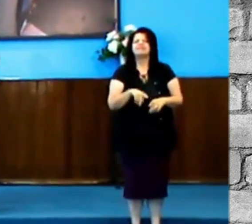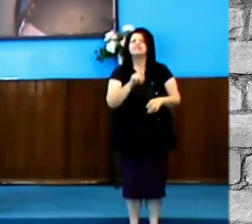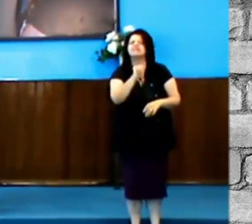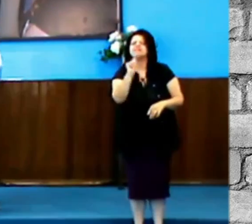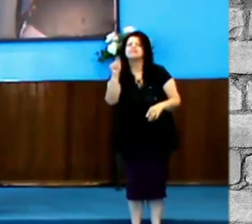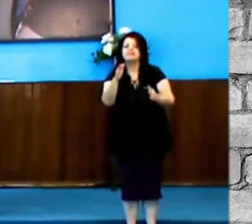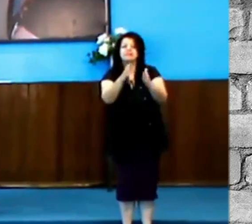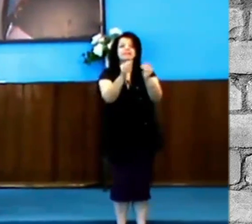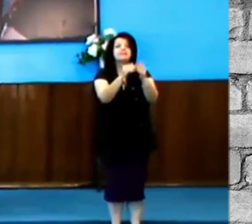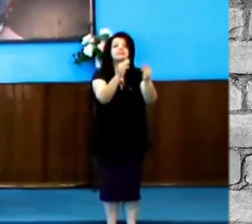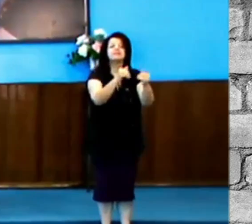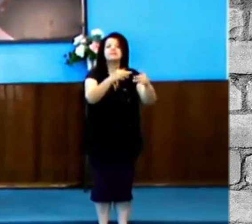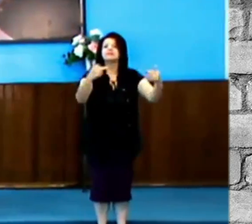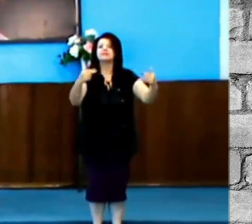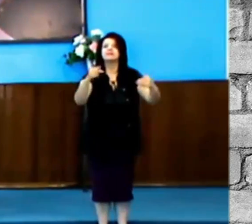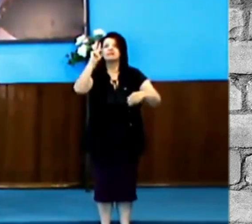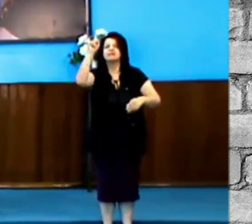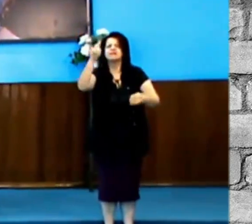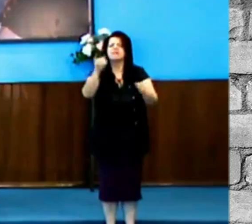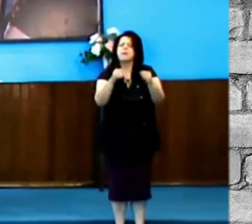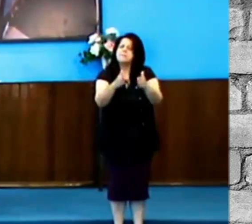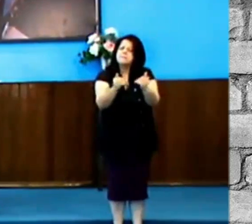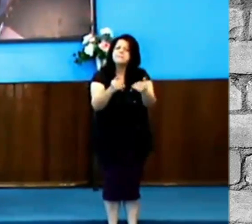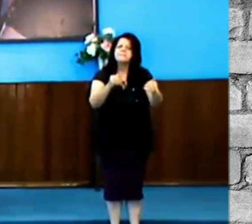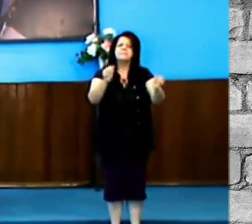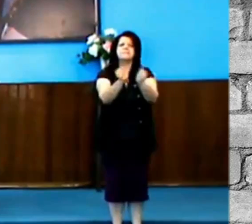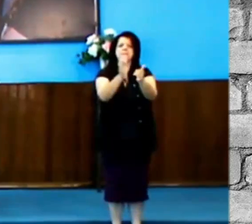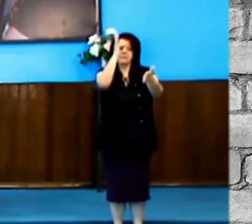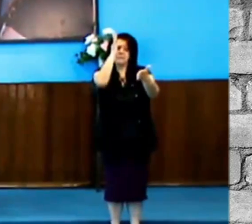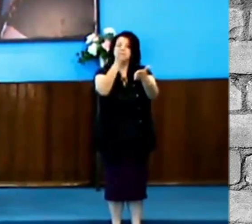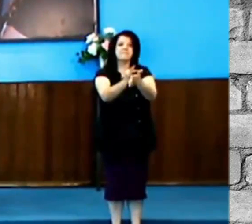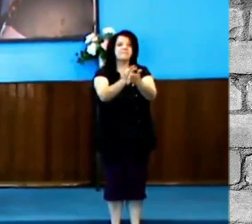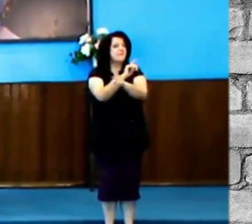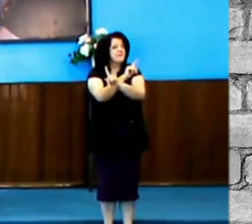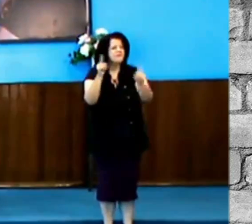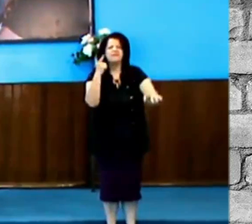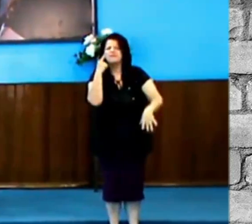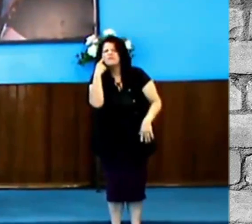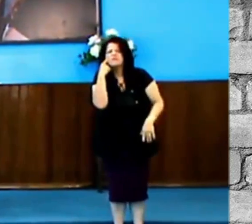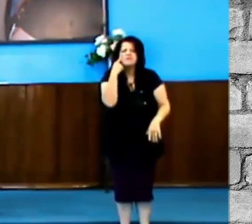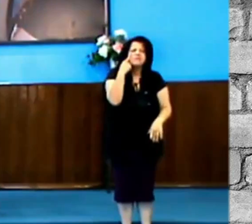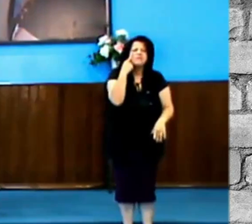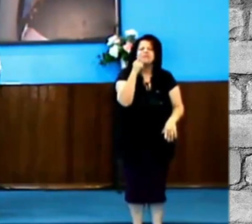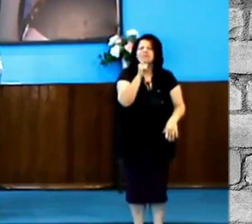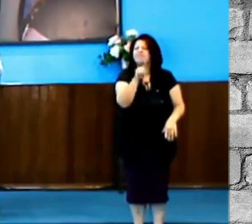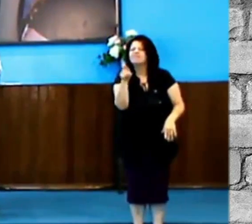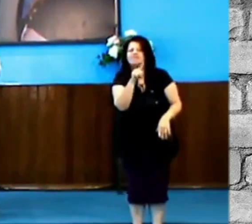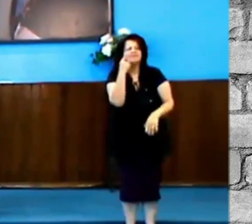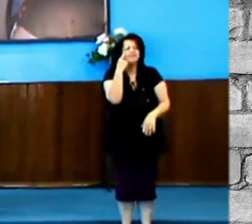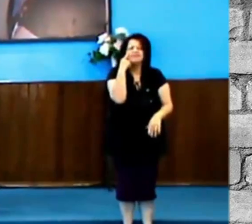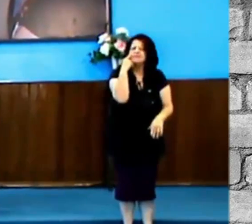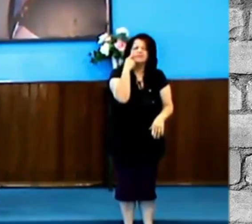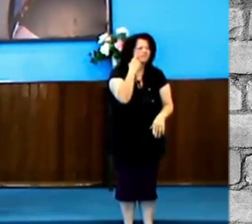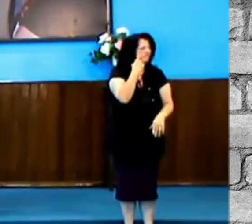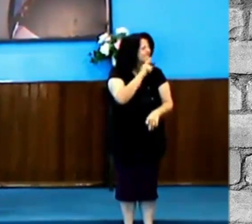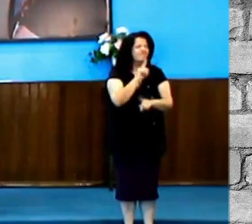algo a Deus, peça com fé, diz a Escritura, em nada duvidando, porque o homem que duvida não precisa supor